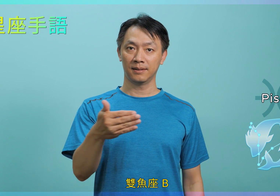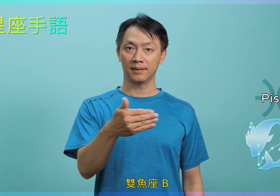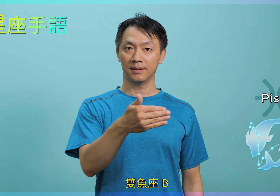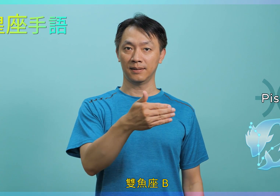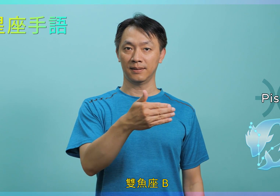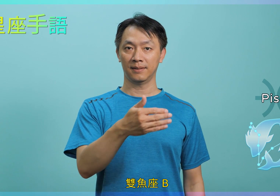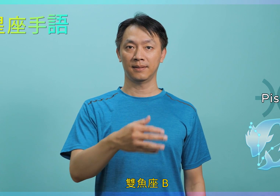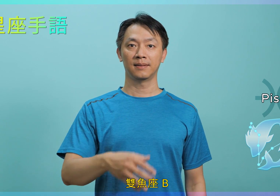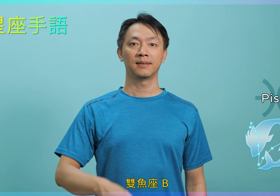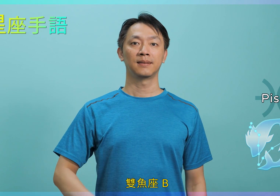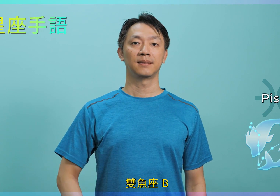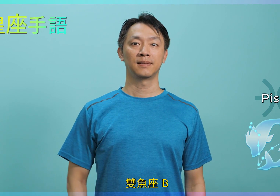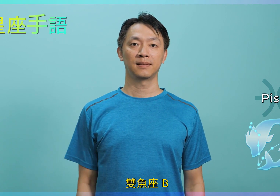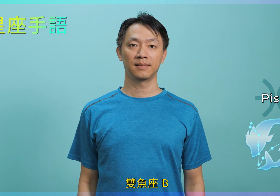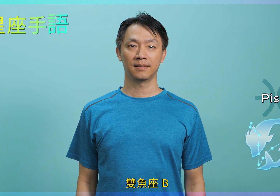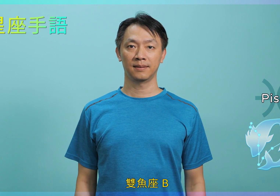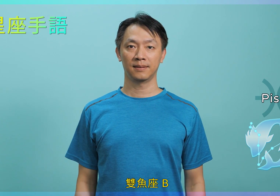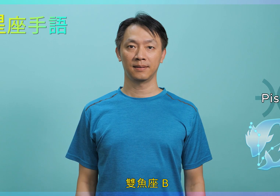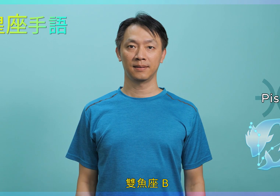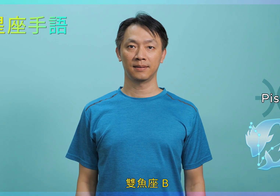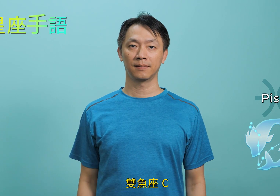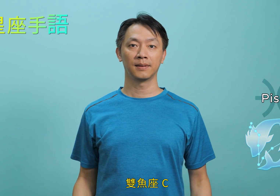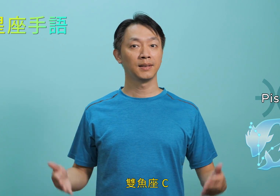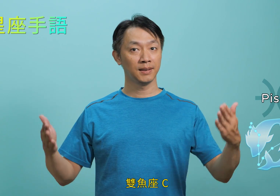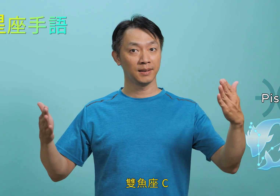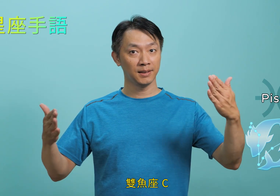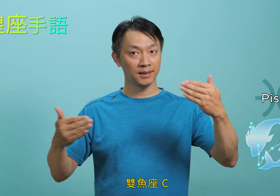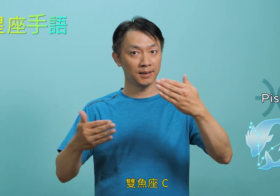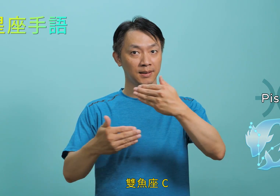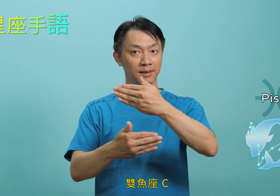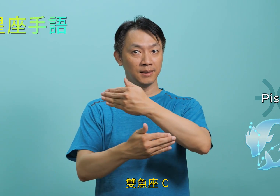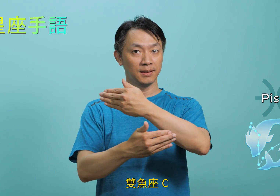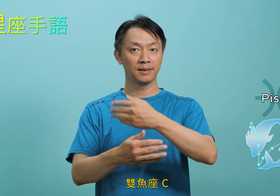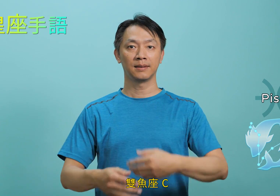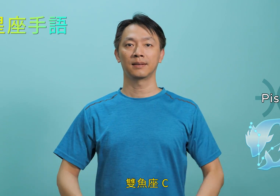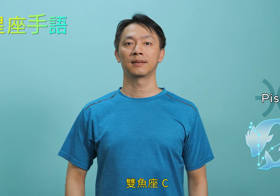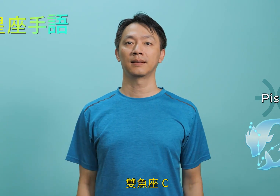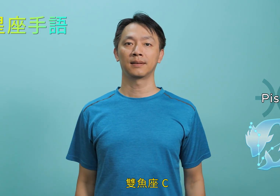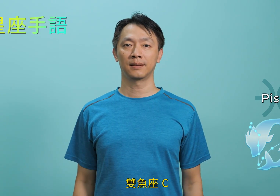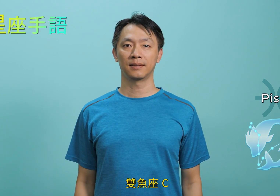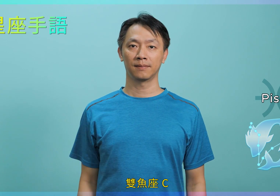双鱼座 C。